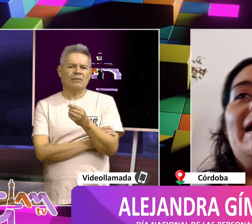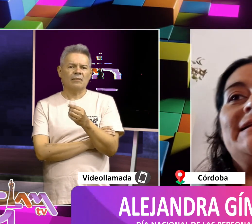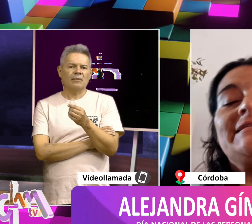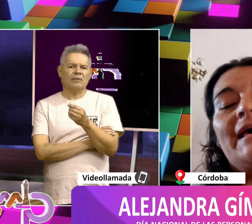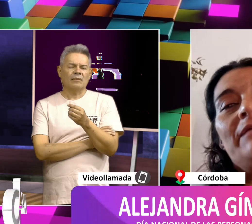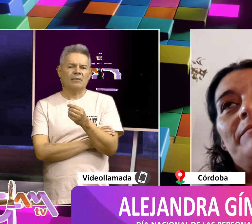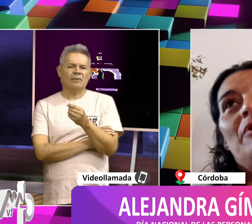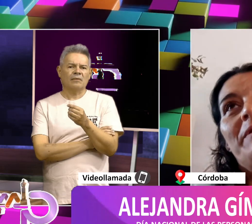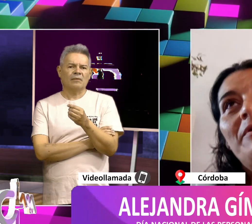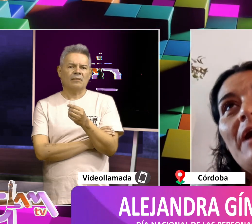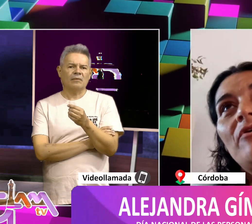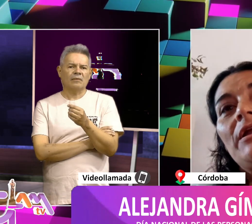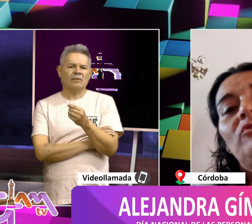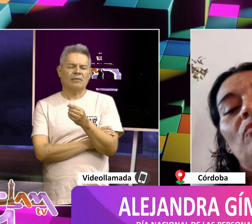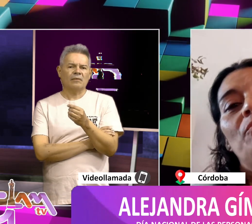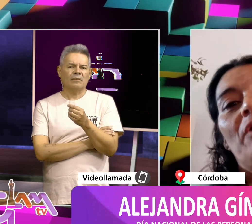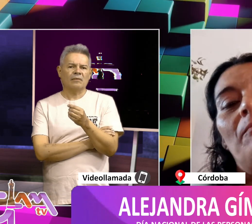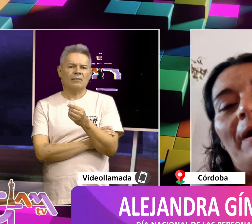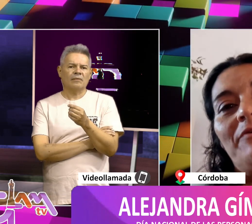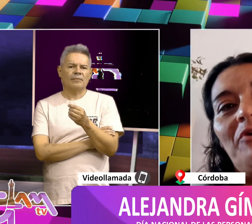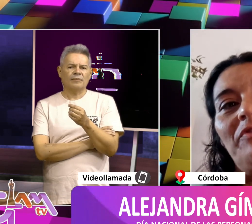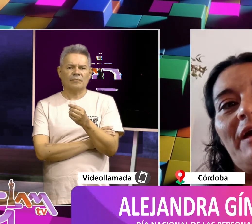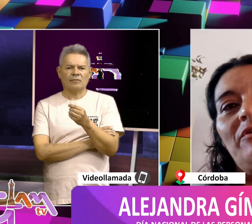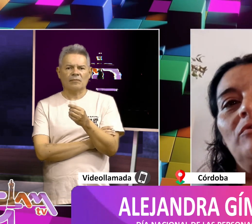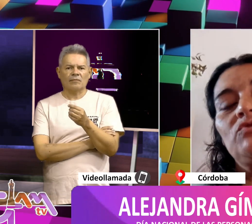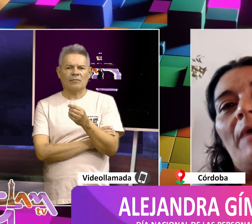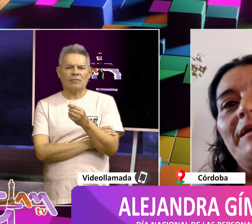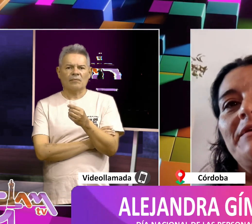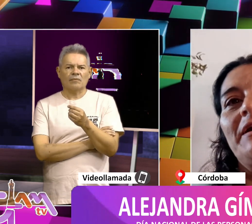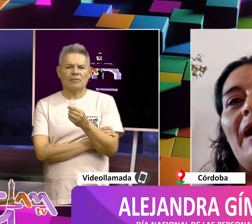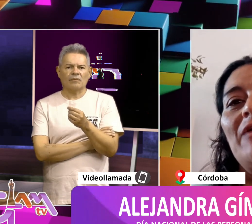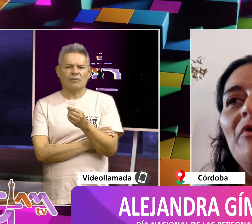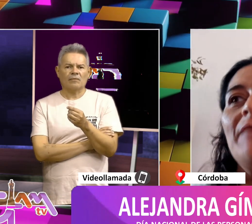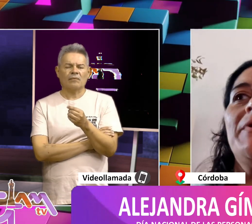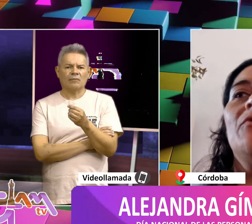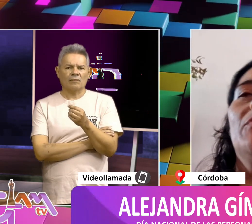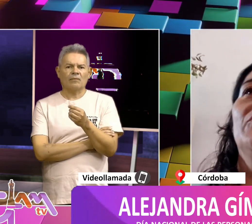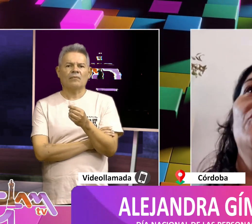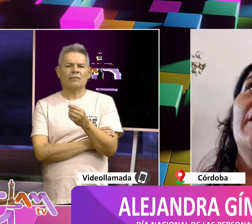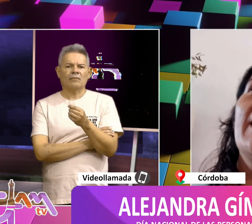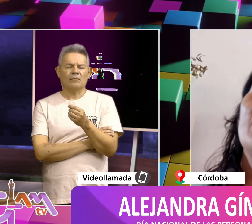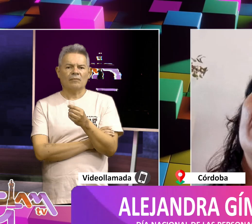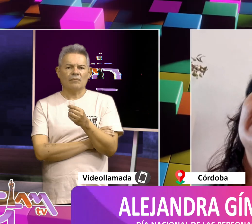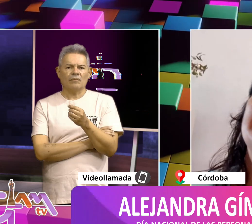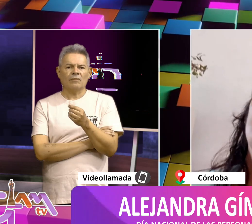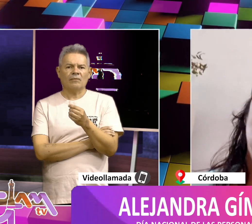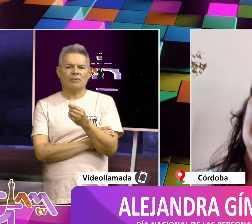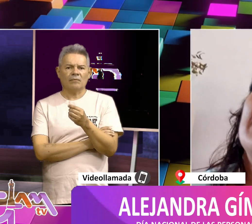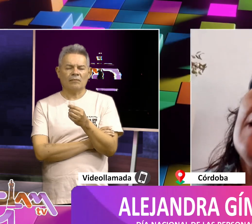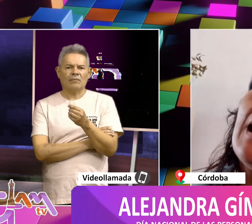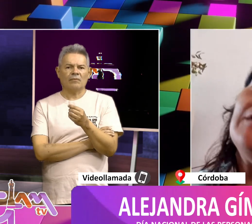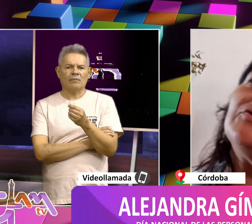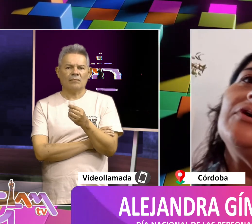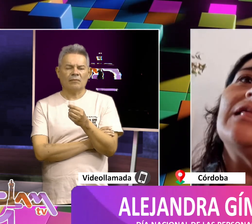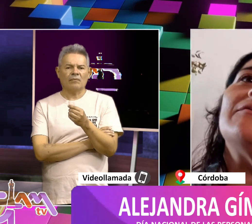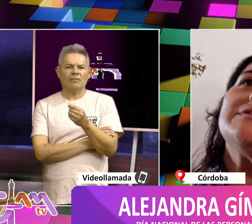Y los primeros grados él estuvo muy acompañado de contenido con su maestra integradora, pero cuando los grados van siendo cada vez